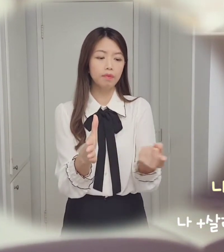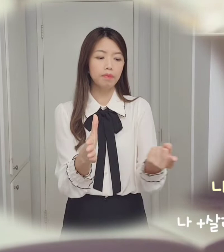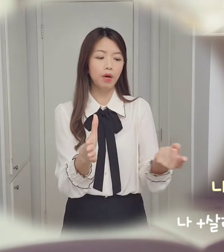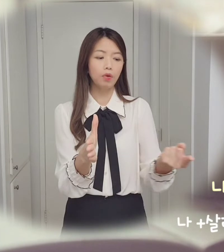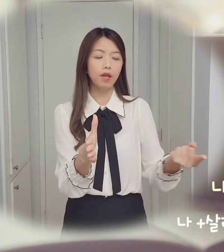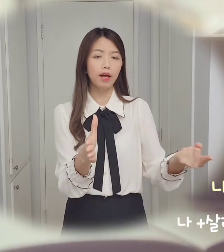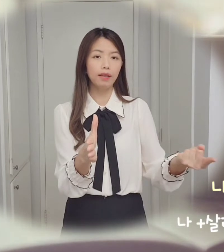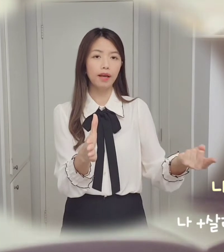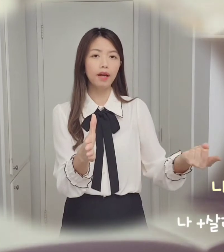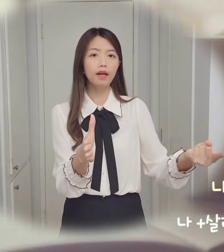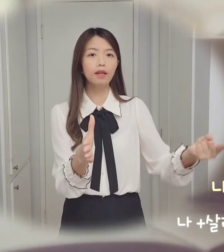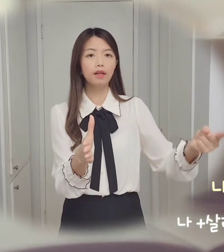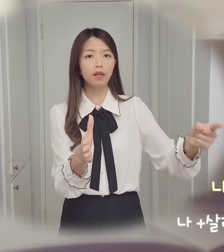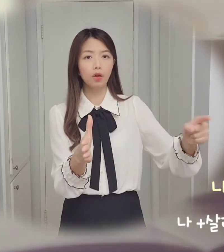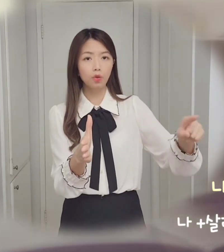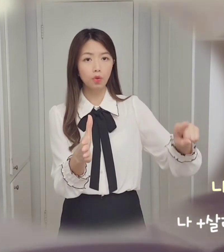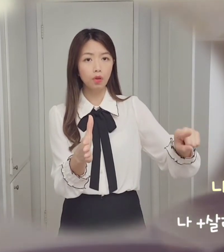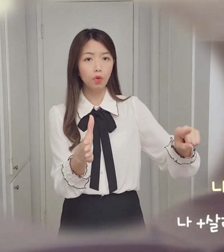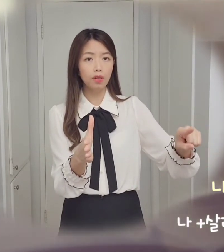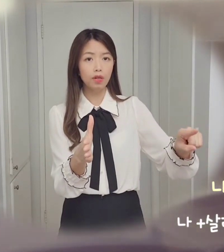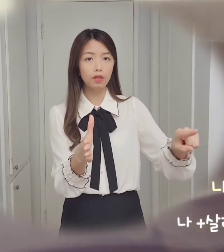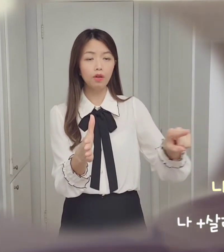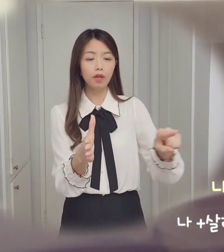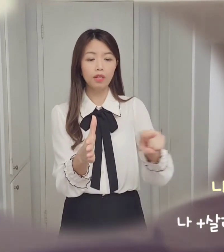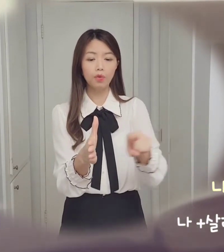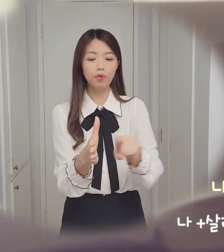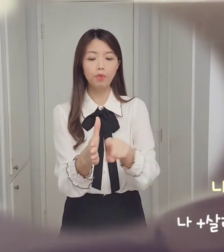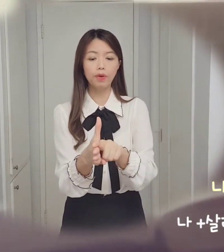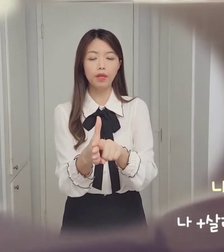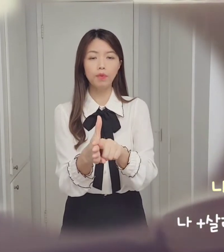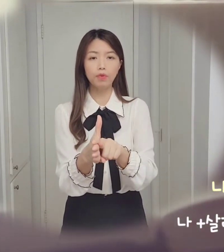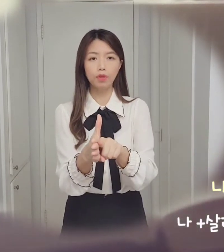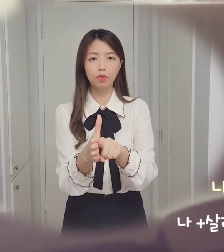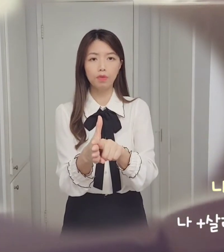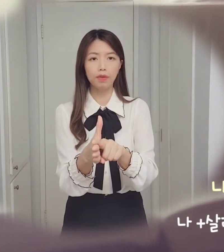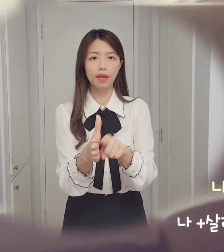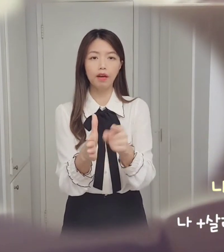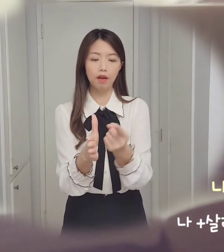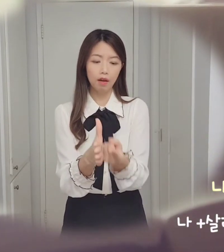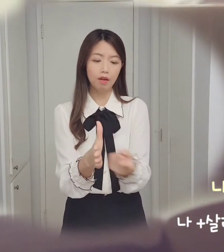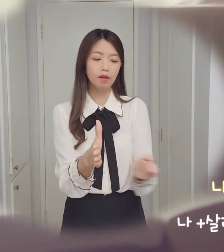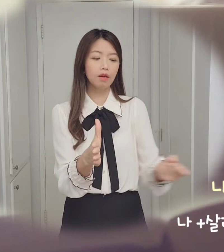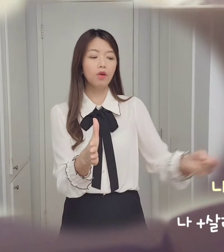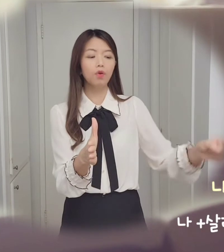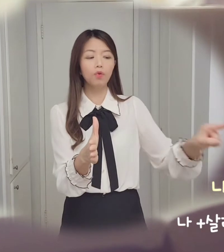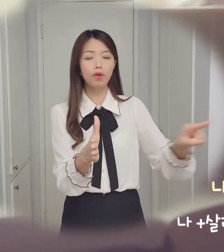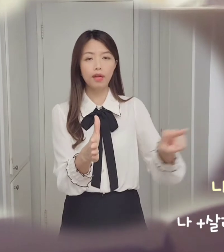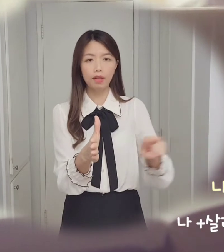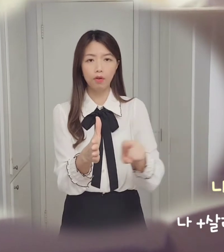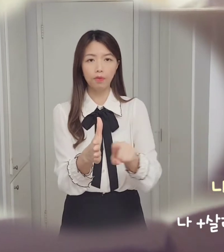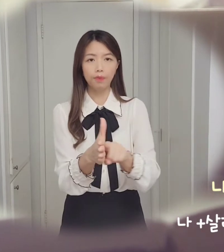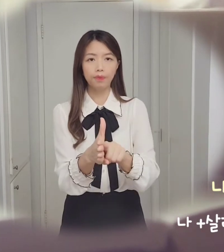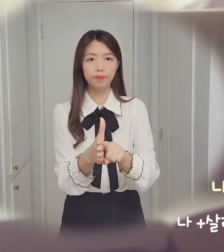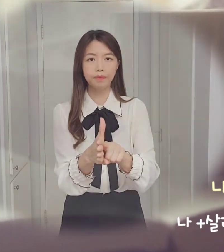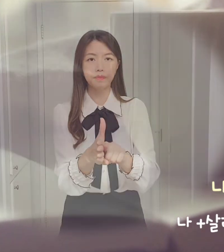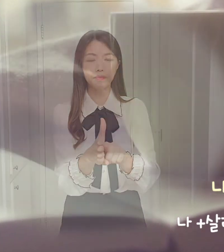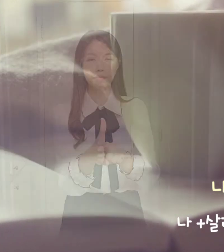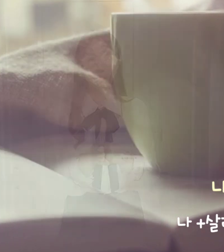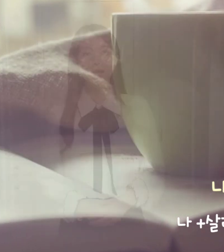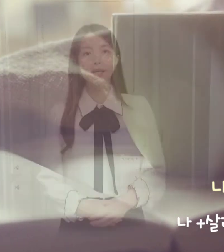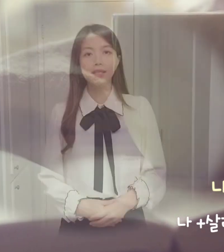손을 밖으로 나갔다가 손을 돌리셔서 다시 왼손 바닥에 붙여주시면 돼요. 위에서.